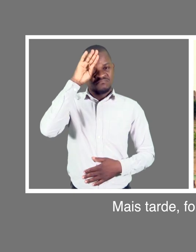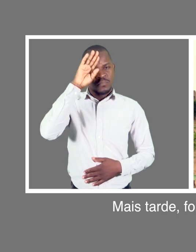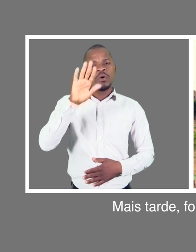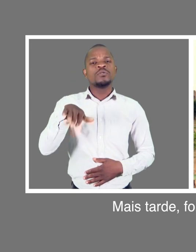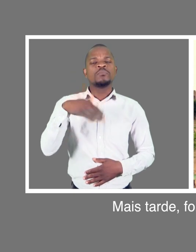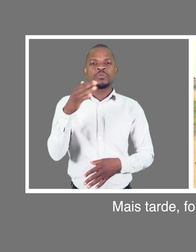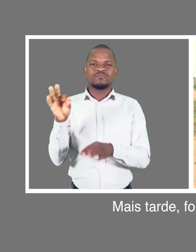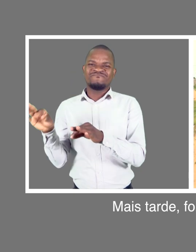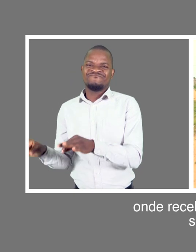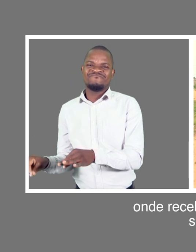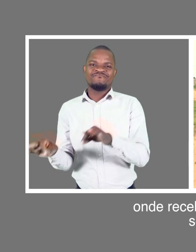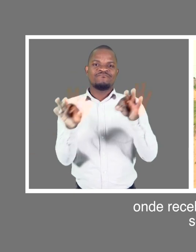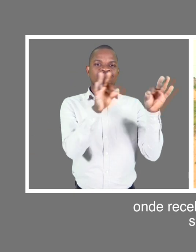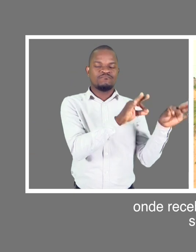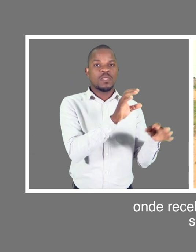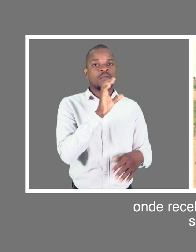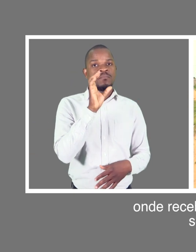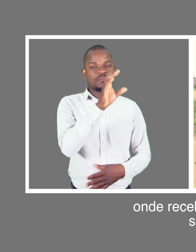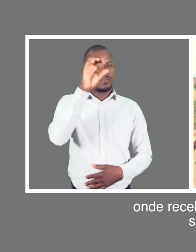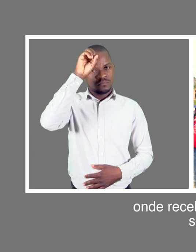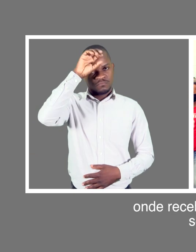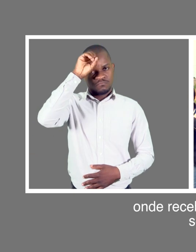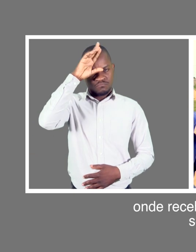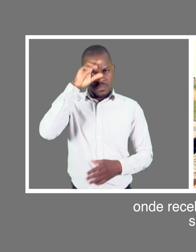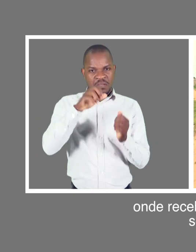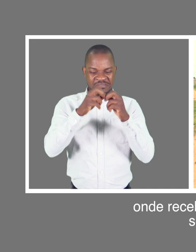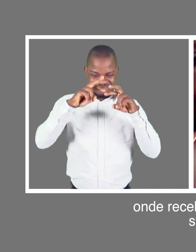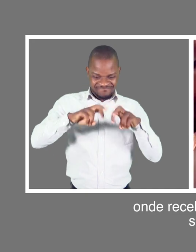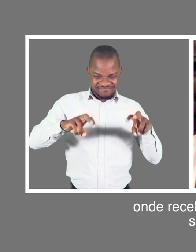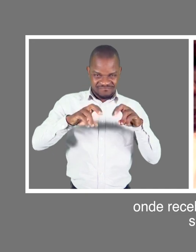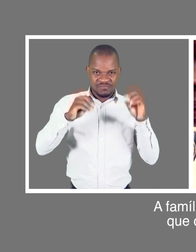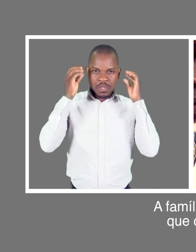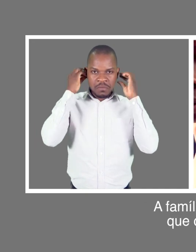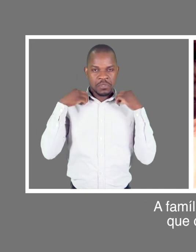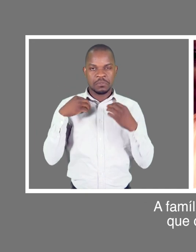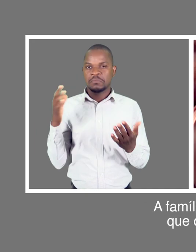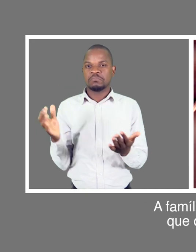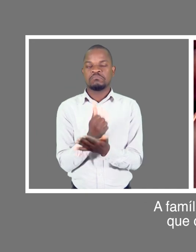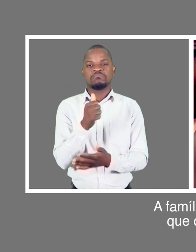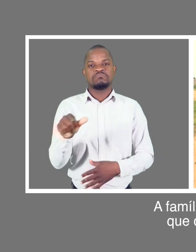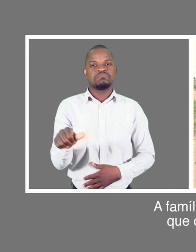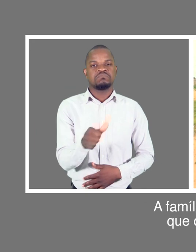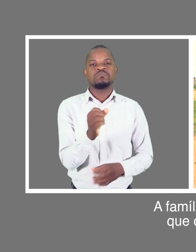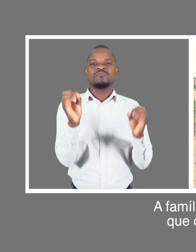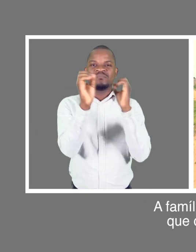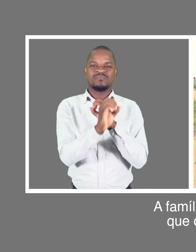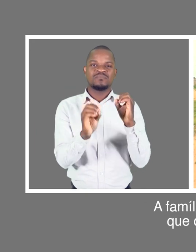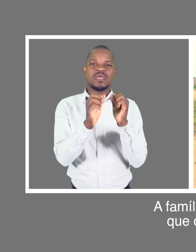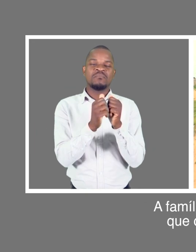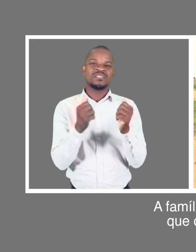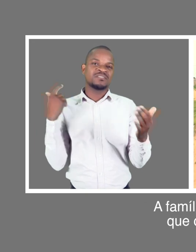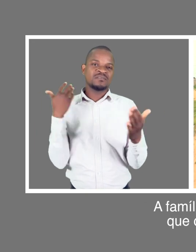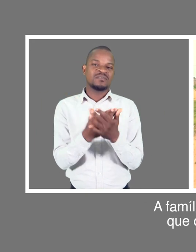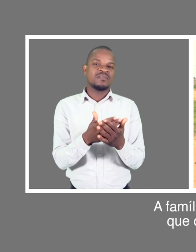transferido para a África do Sul, onde receberia tratamento, mas sem sucesso. A família nunca soube de que